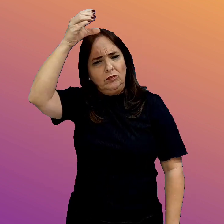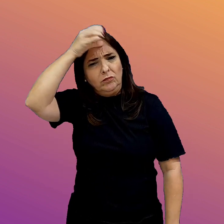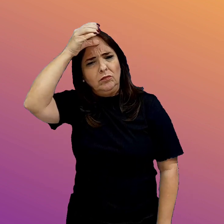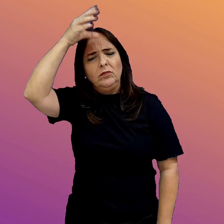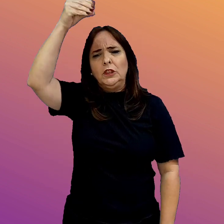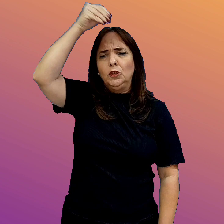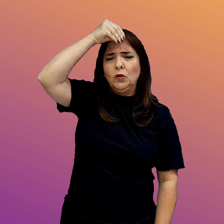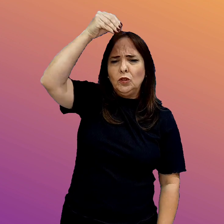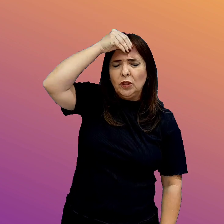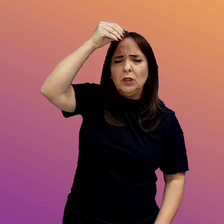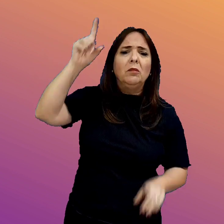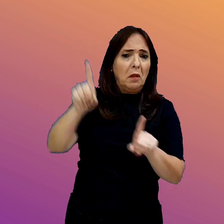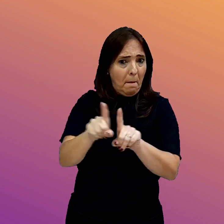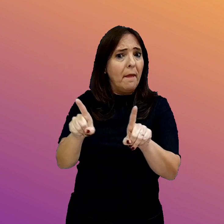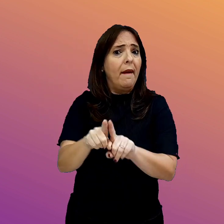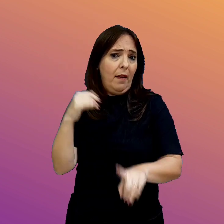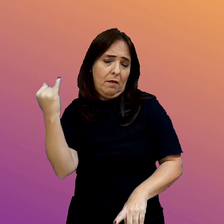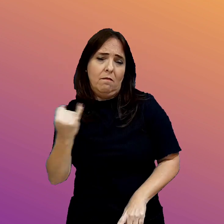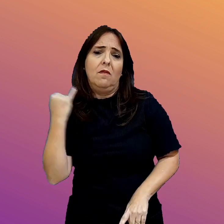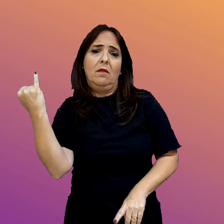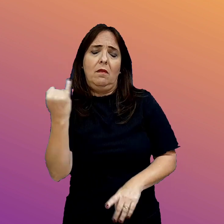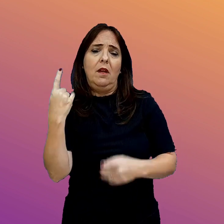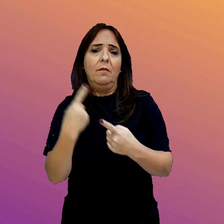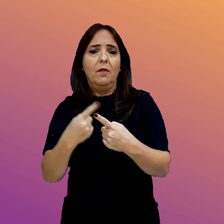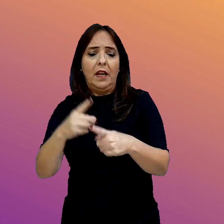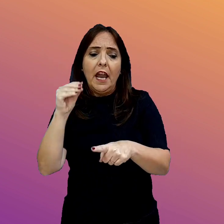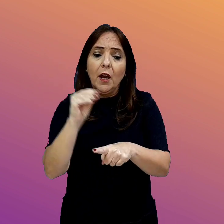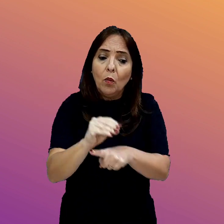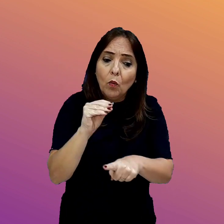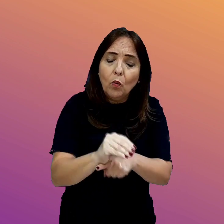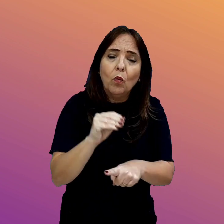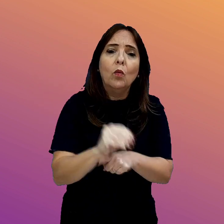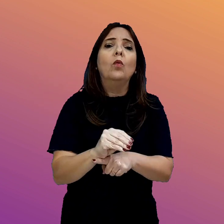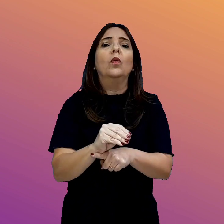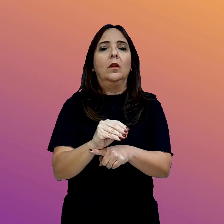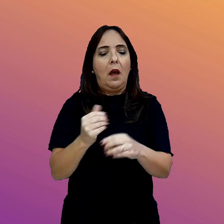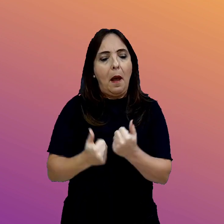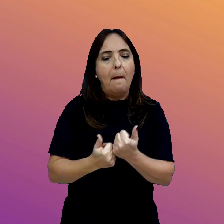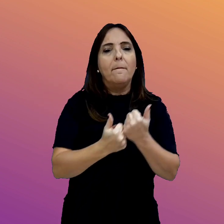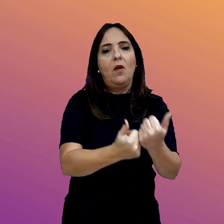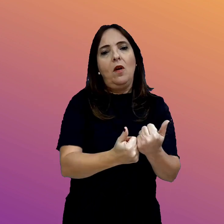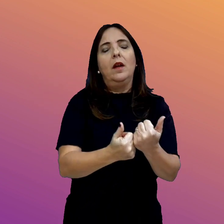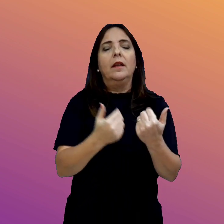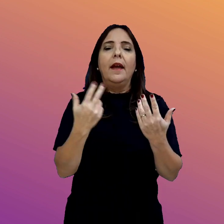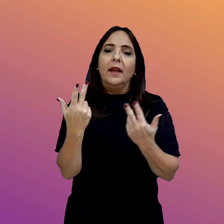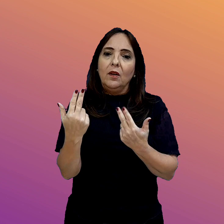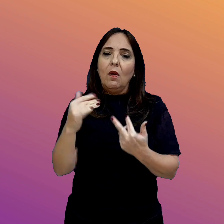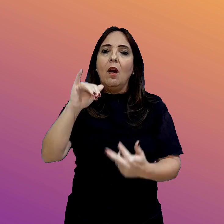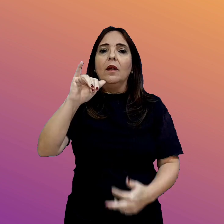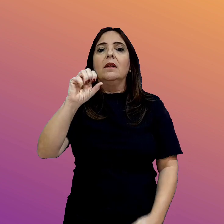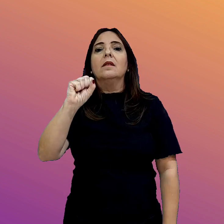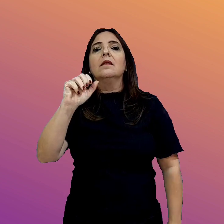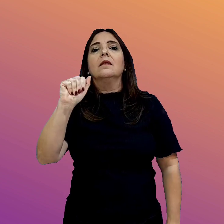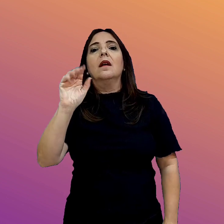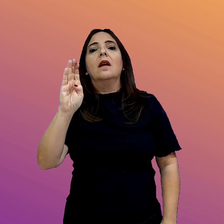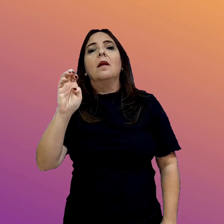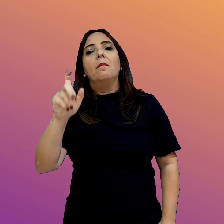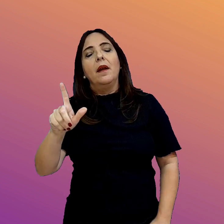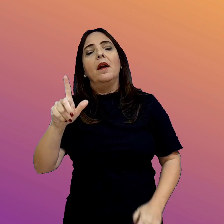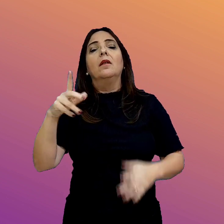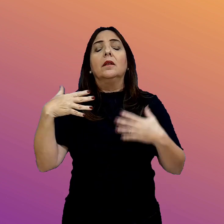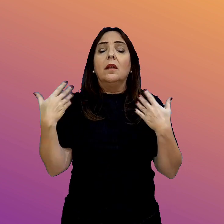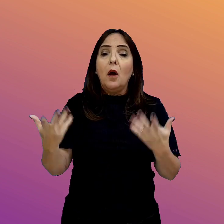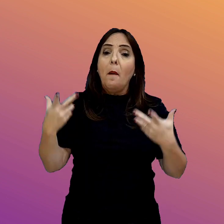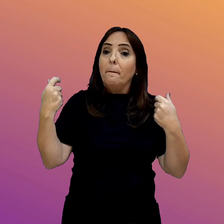cuidando, apoiando a gente, assim como Isabel também cuidou de Maria. Então, a gente precisa também ter os nossos